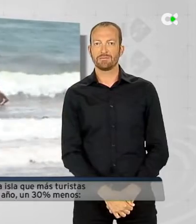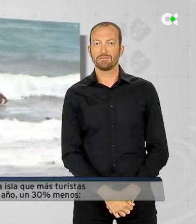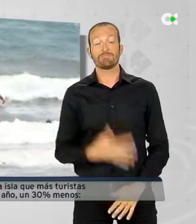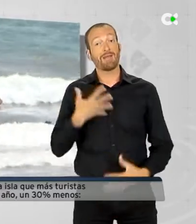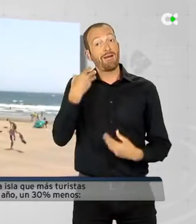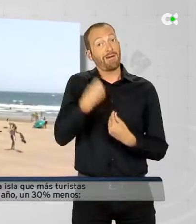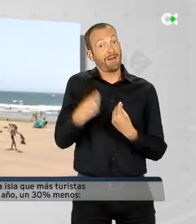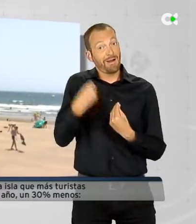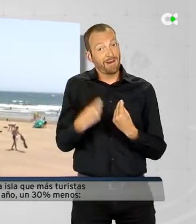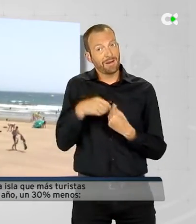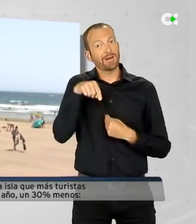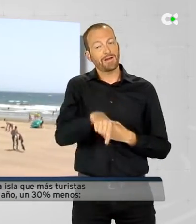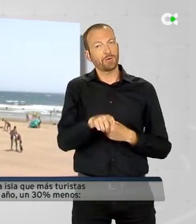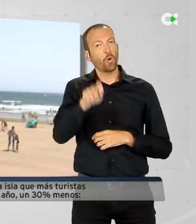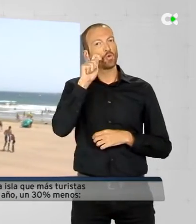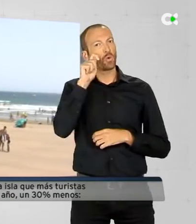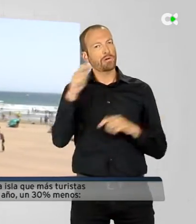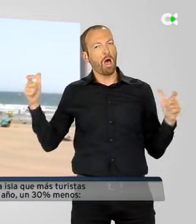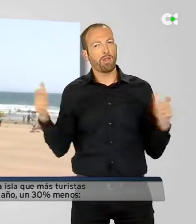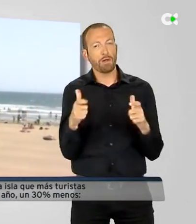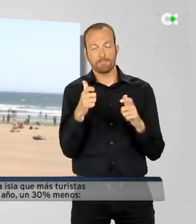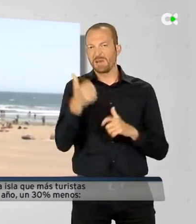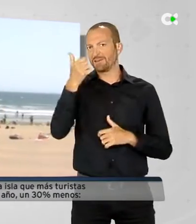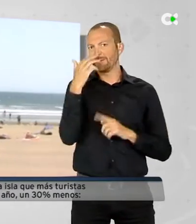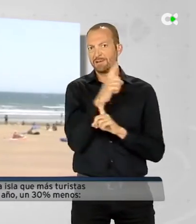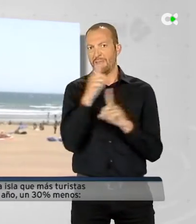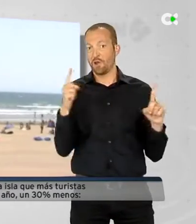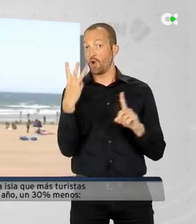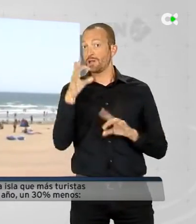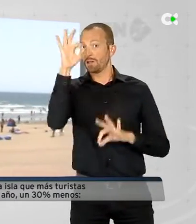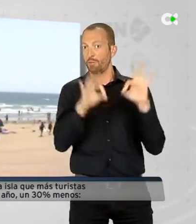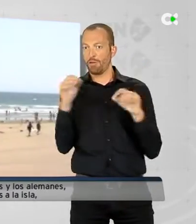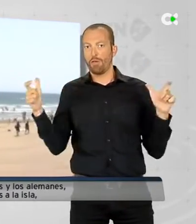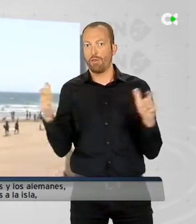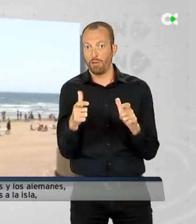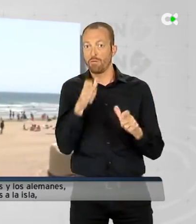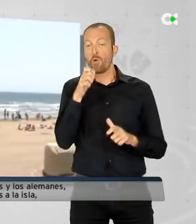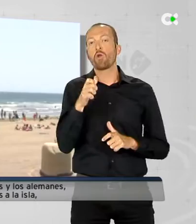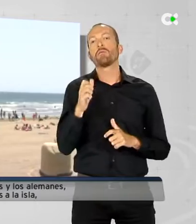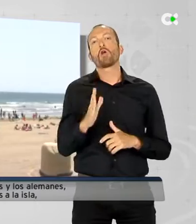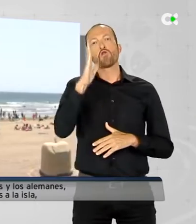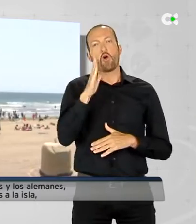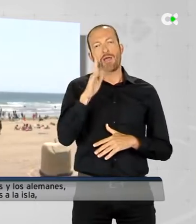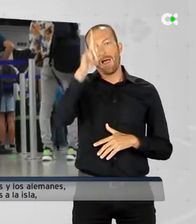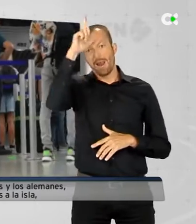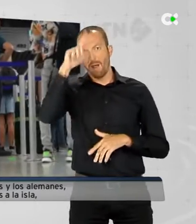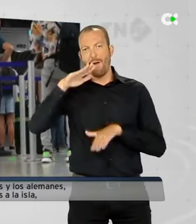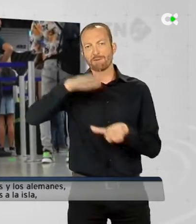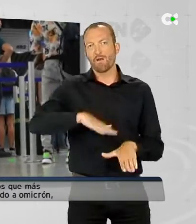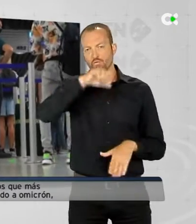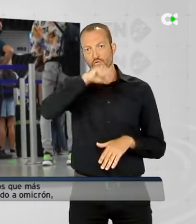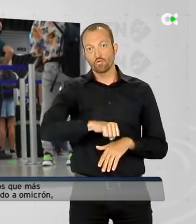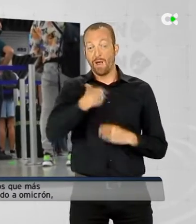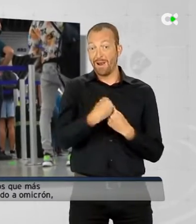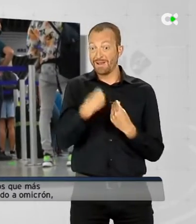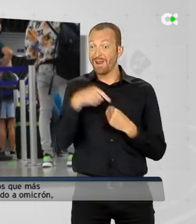Gran Canaria es la isla que más turistas ha perdido este año, un 30% menos. Los nórdicos y los alemanes, fieles a la isla, son